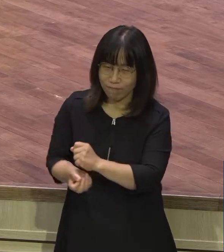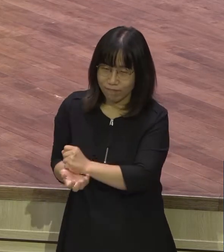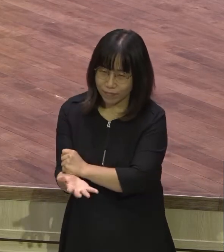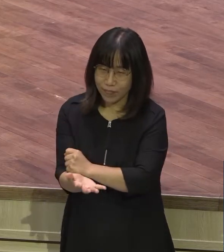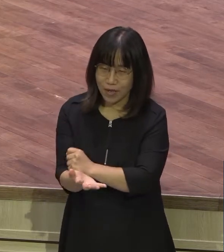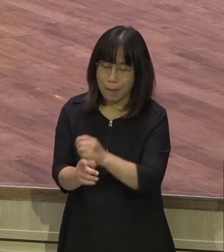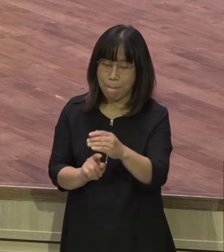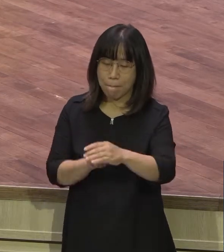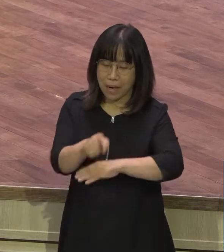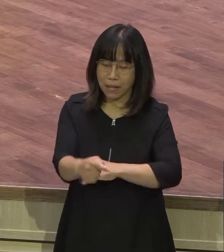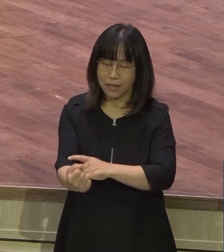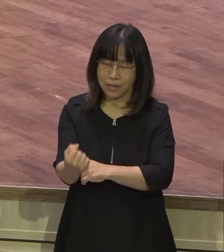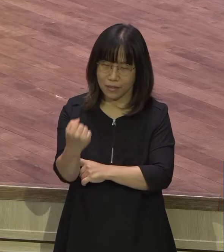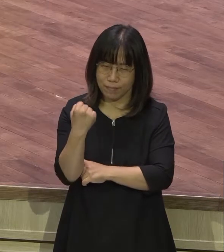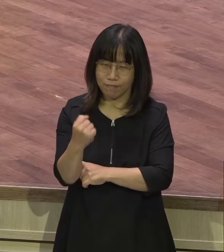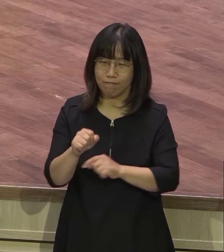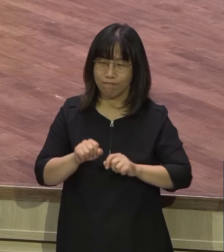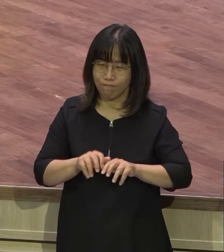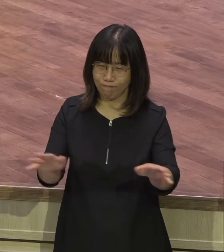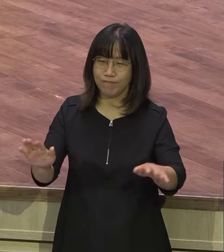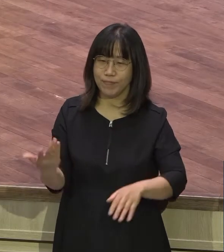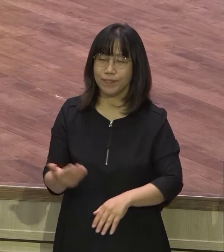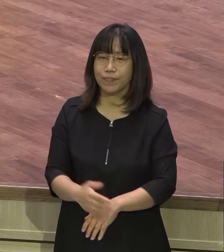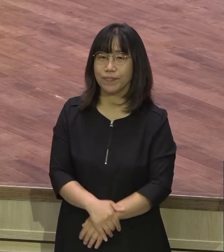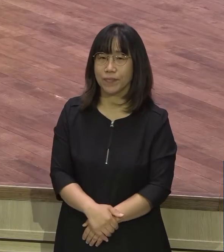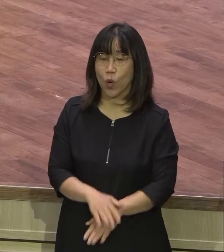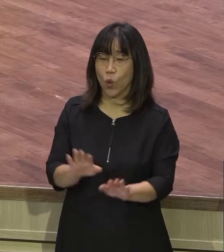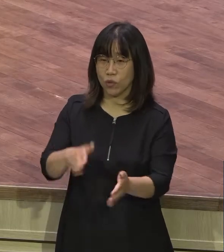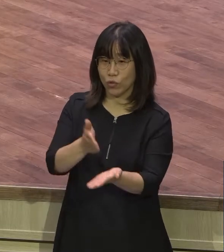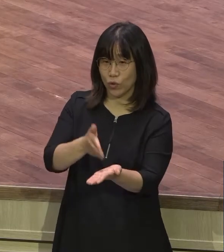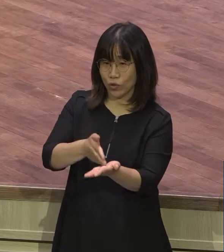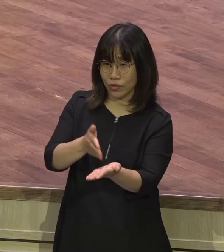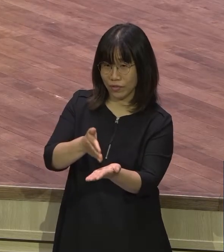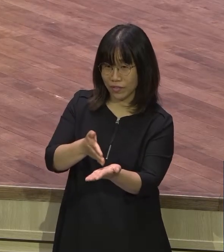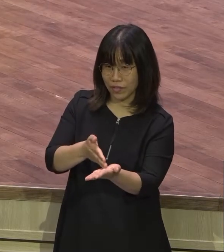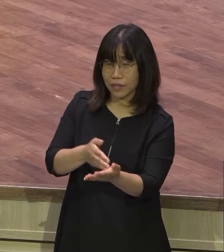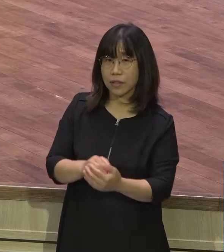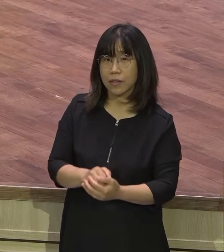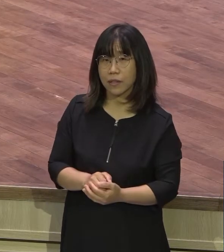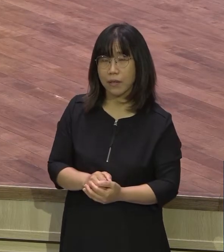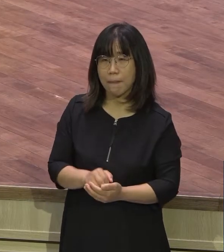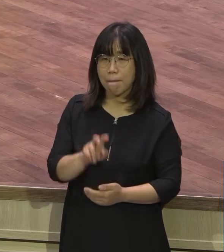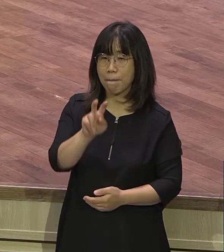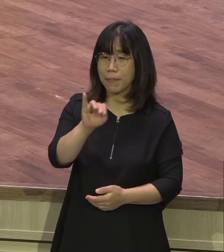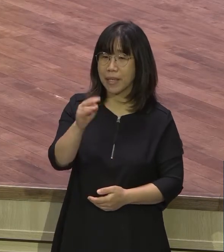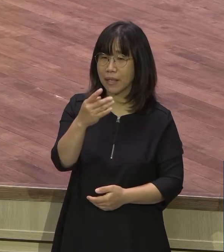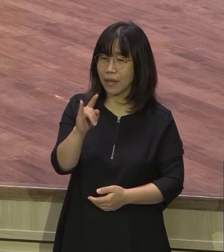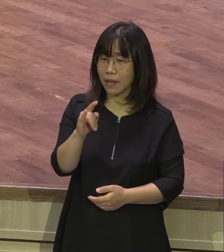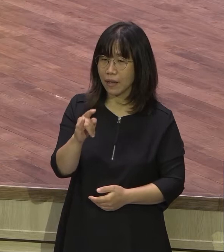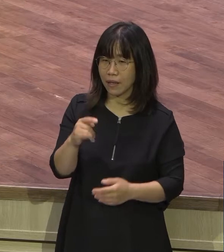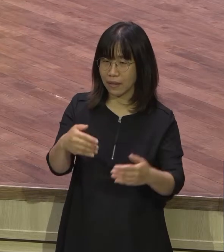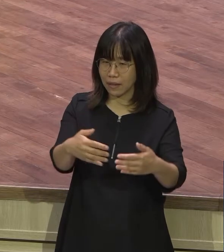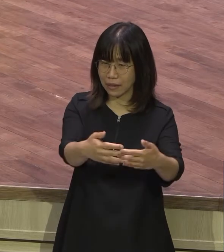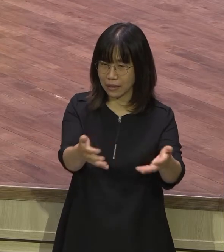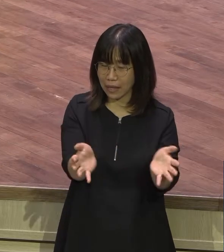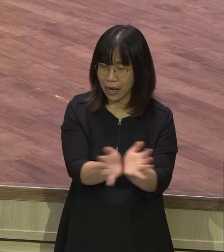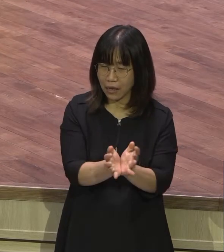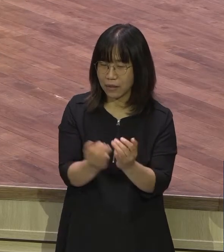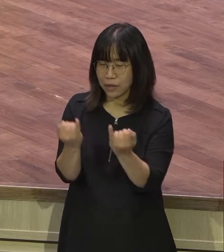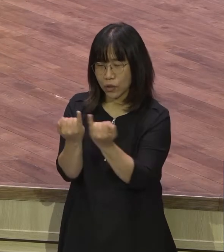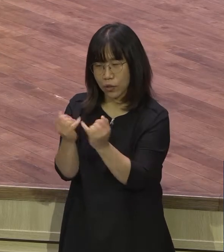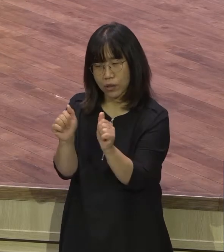나가서 힘차게 나가고 오늘 뉴스 보니까 미래당의 국회의원들이 여자